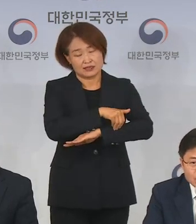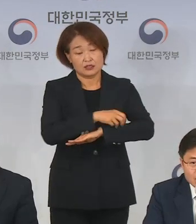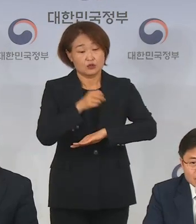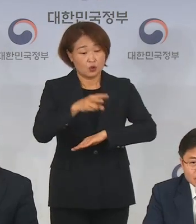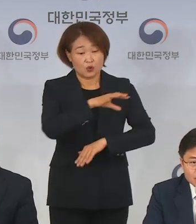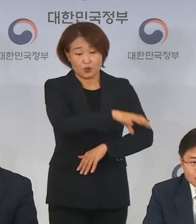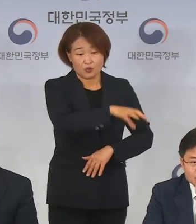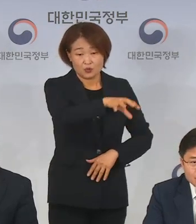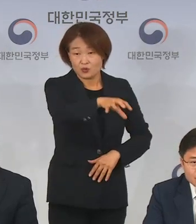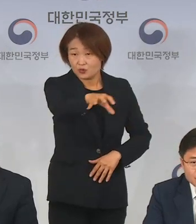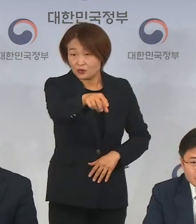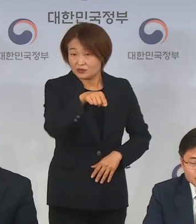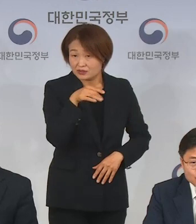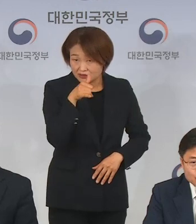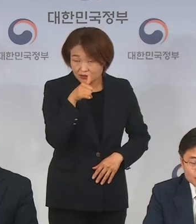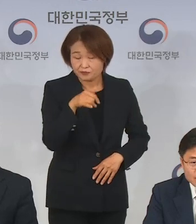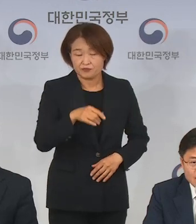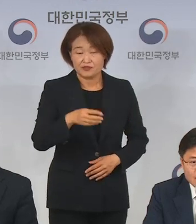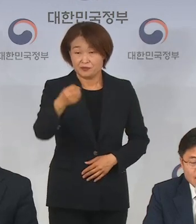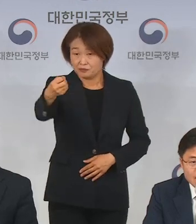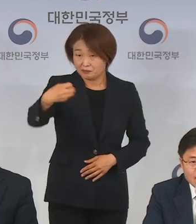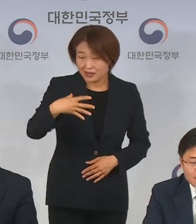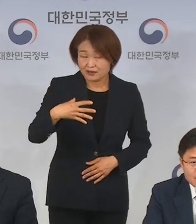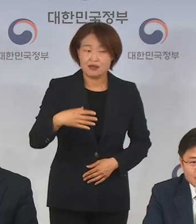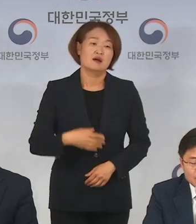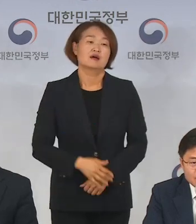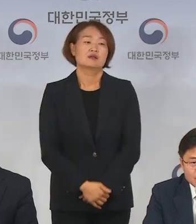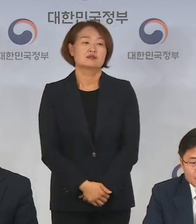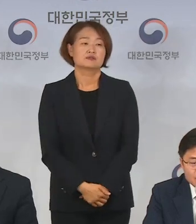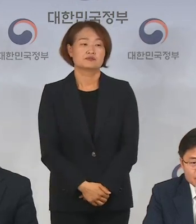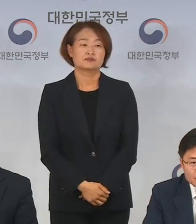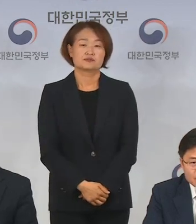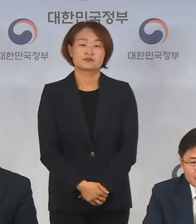방문지 관련해서 말씀을 주셨는데